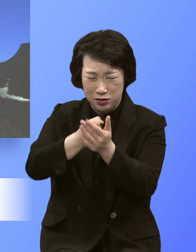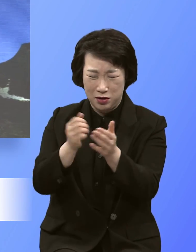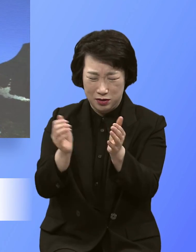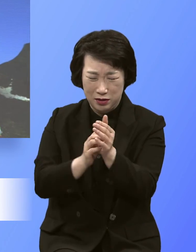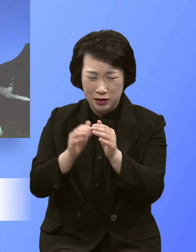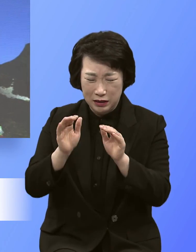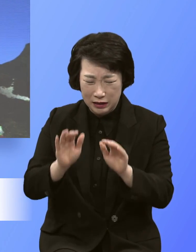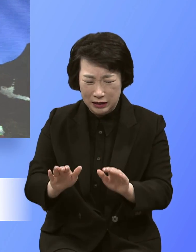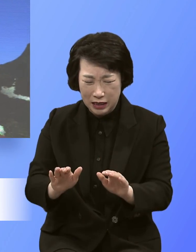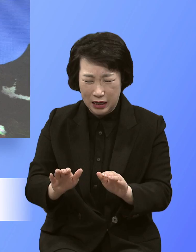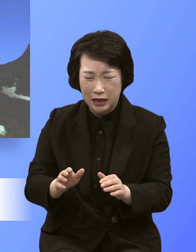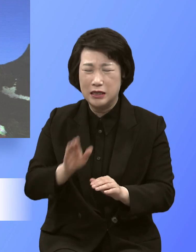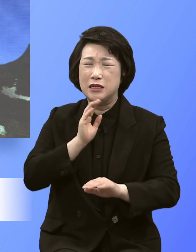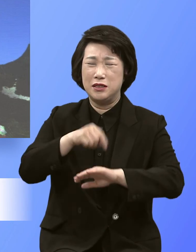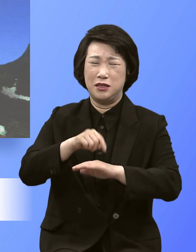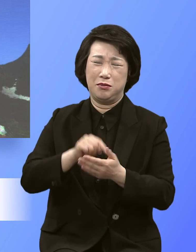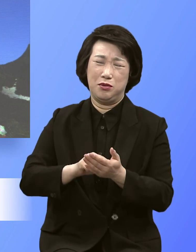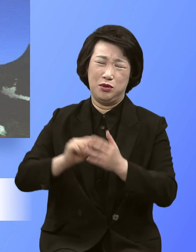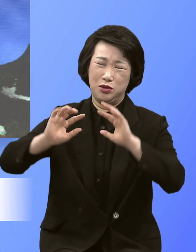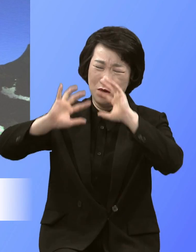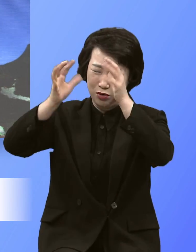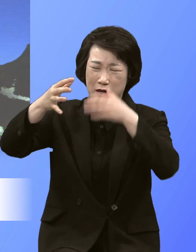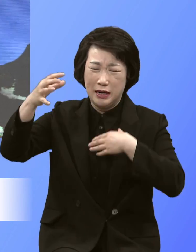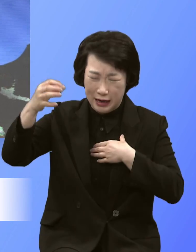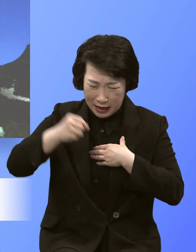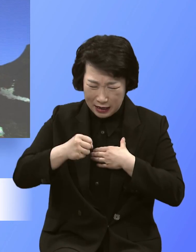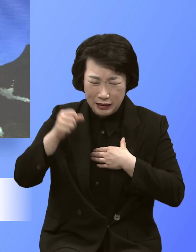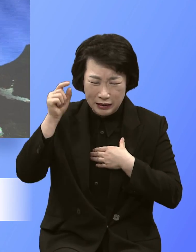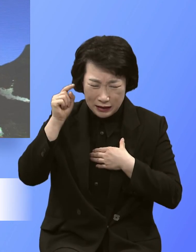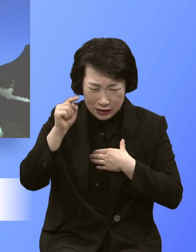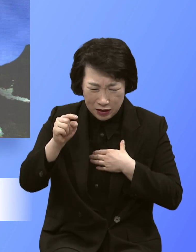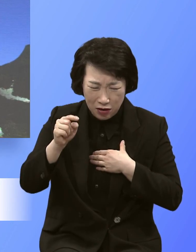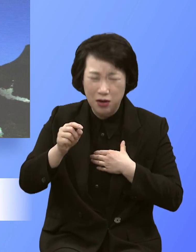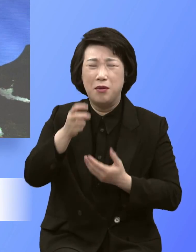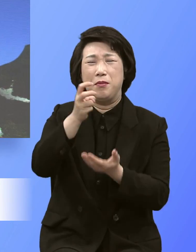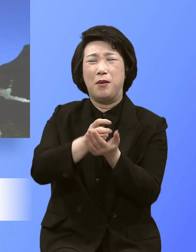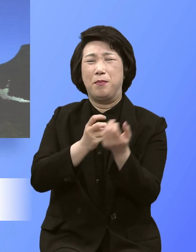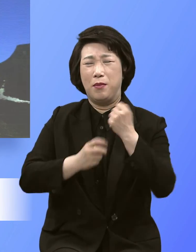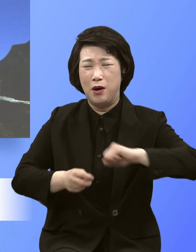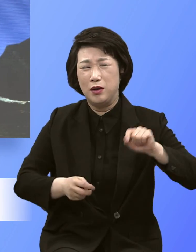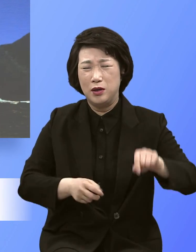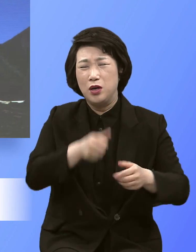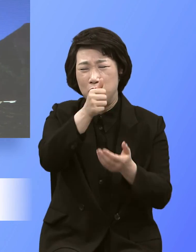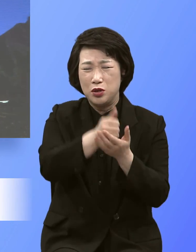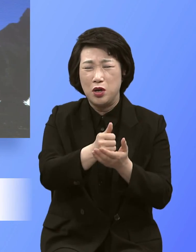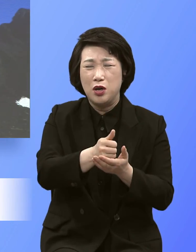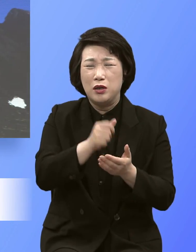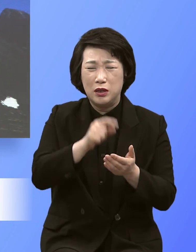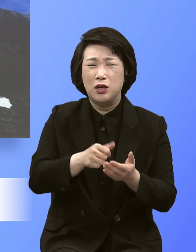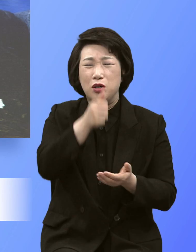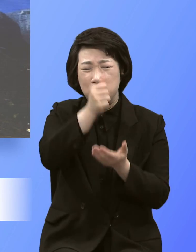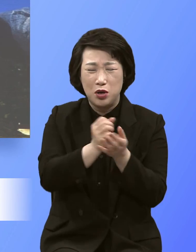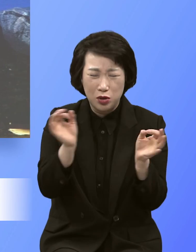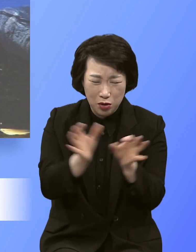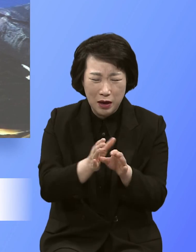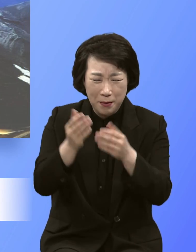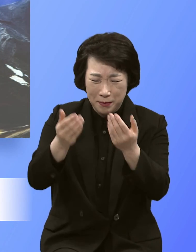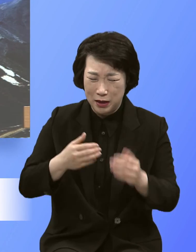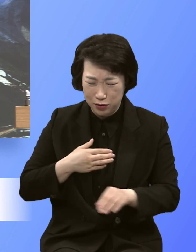확정되었다면 진심으로 천국을 얻은 것을 질서 파괴의 죄에 속죄어 받은